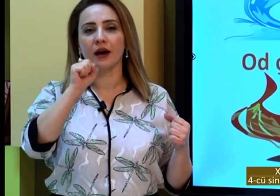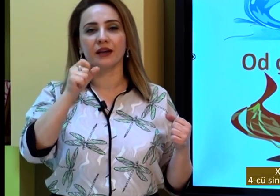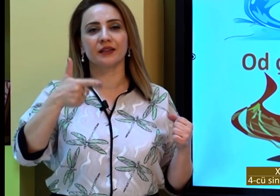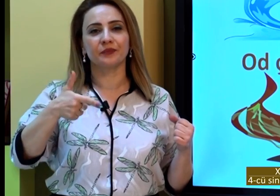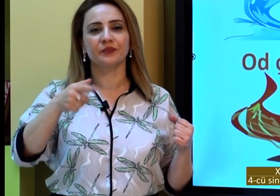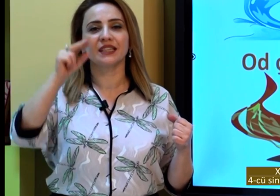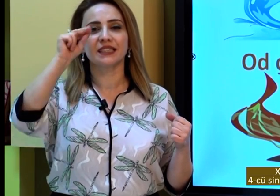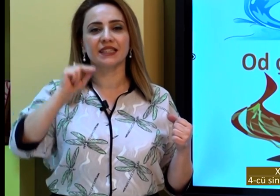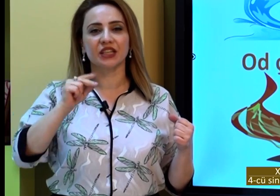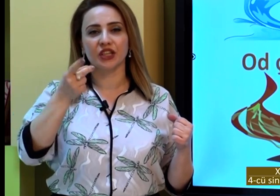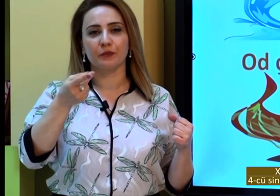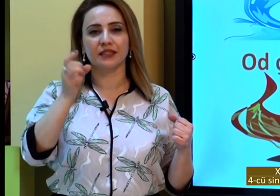torpaq çərşənbəsi.